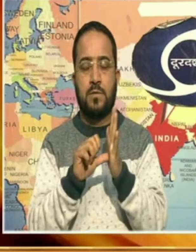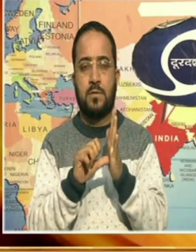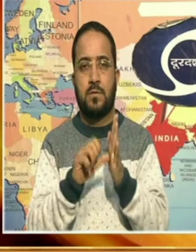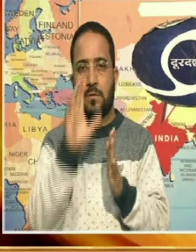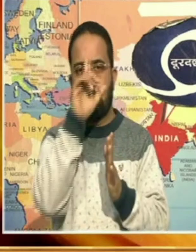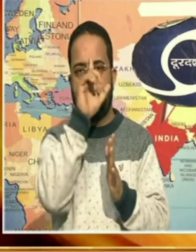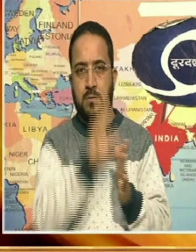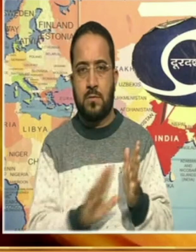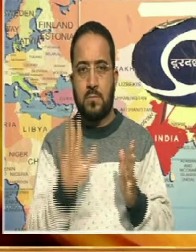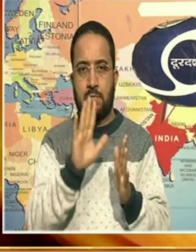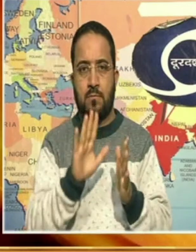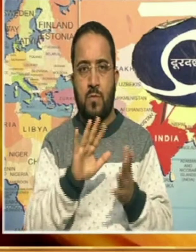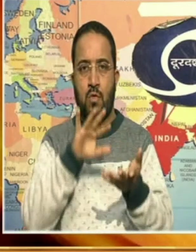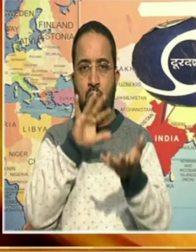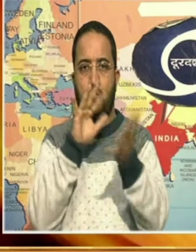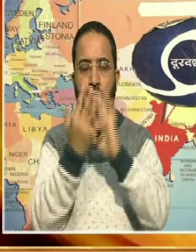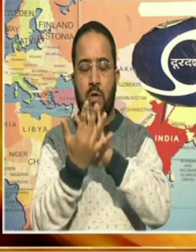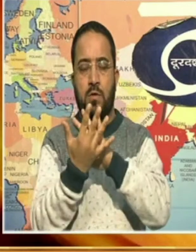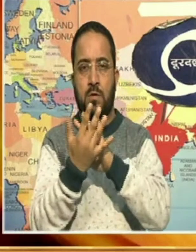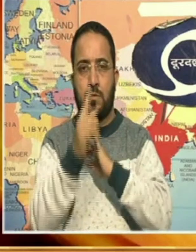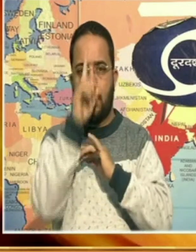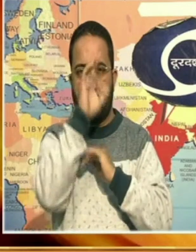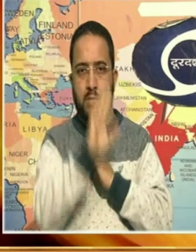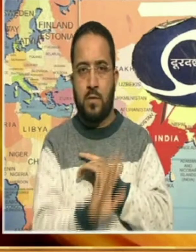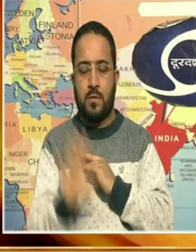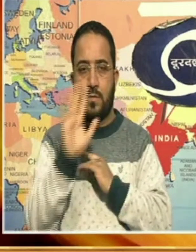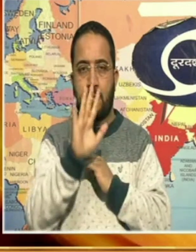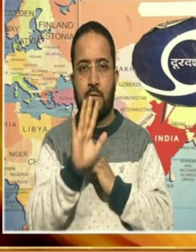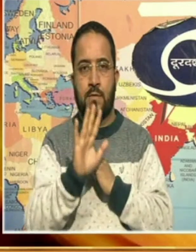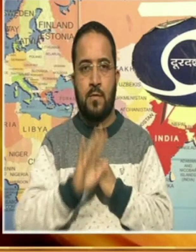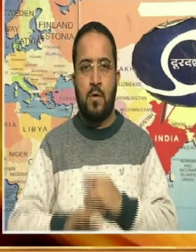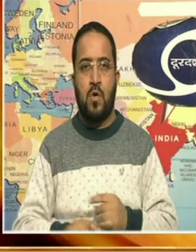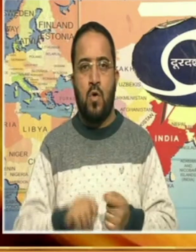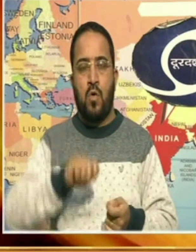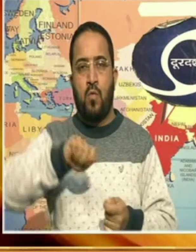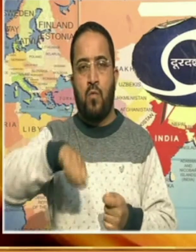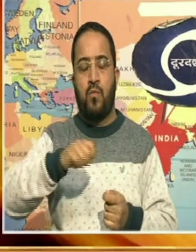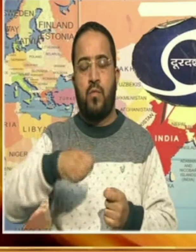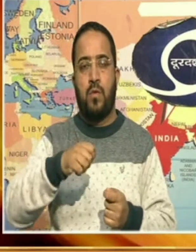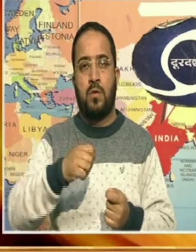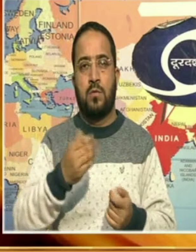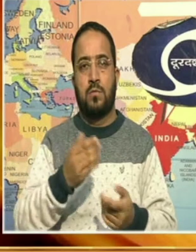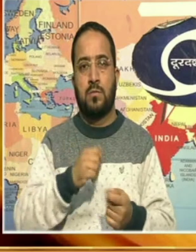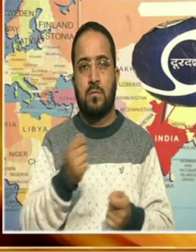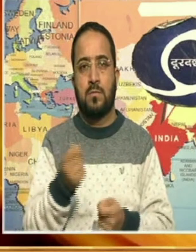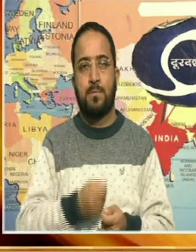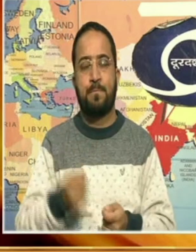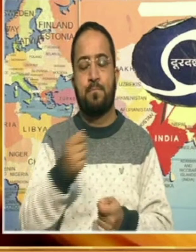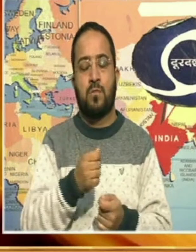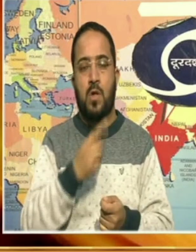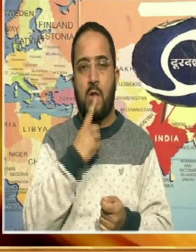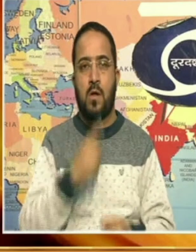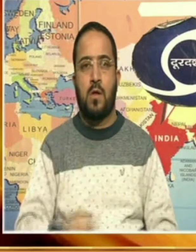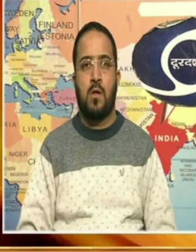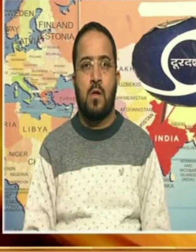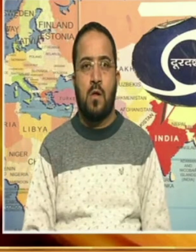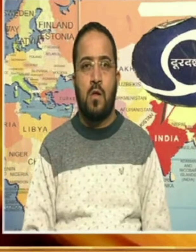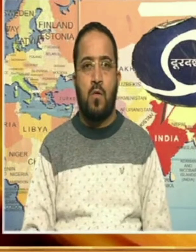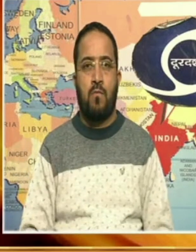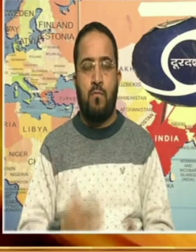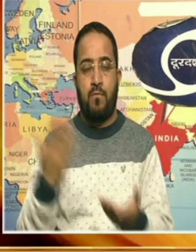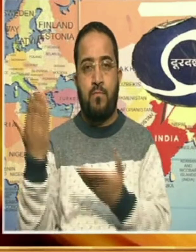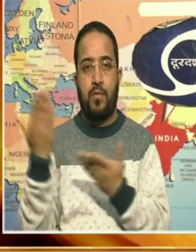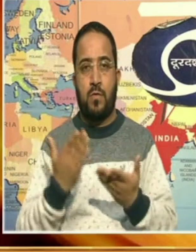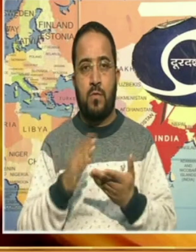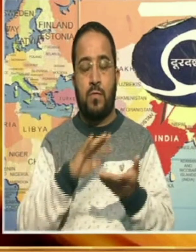ورلڈ فوڈ انڈیا بھارتی پکوان کی مالا مال ثقافت کو دنیا کے سامنے